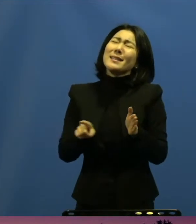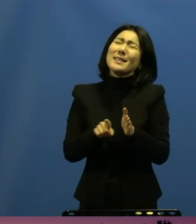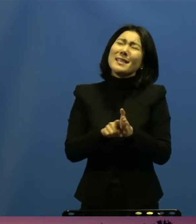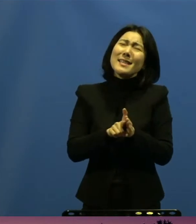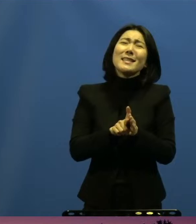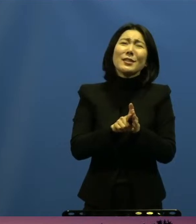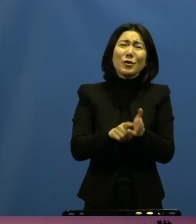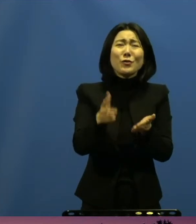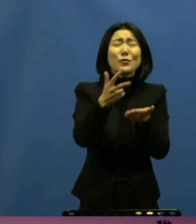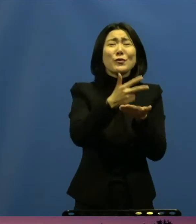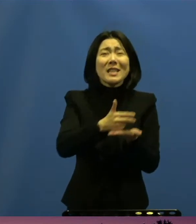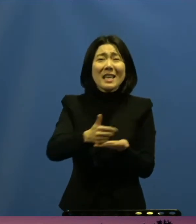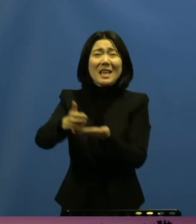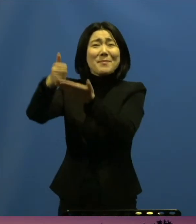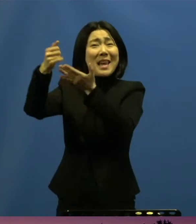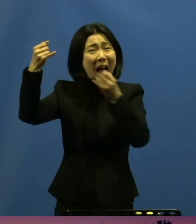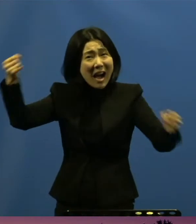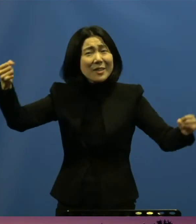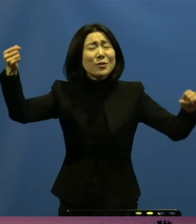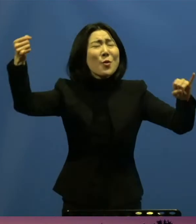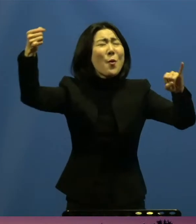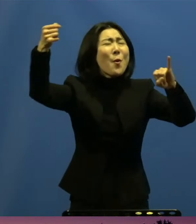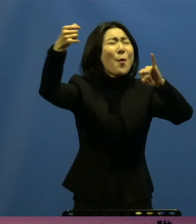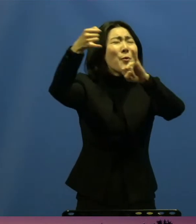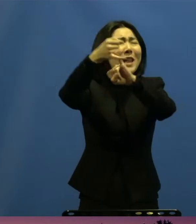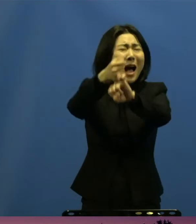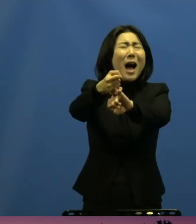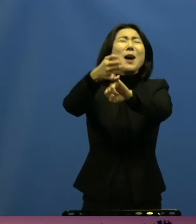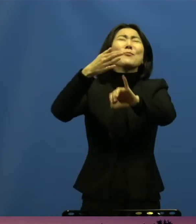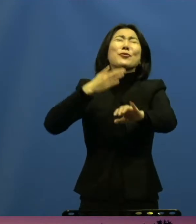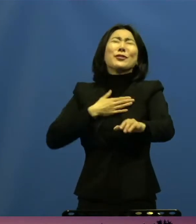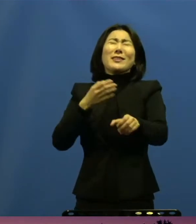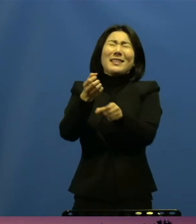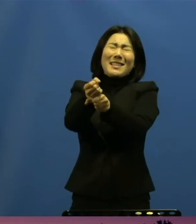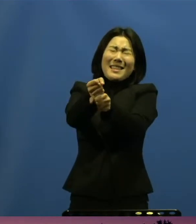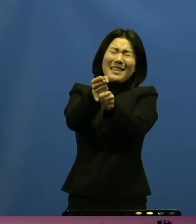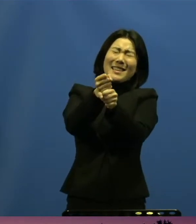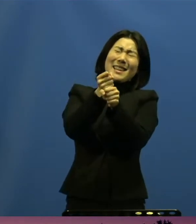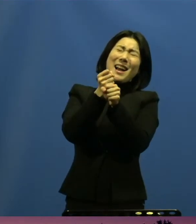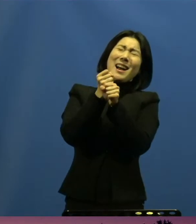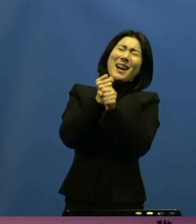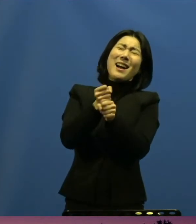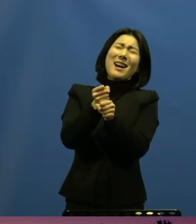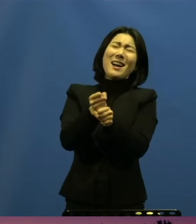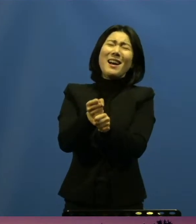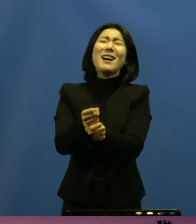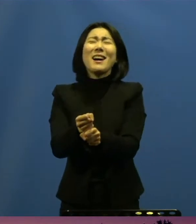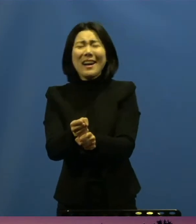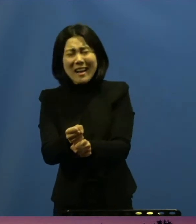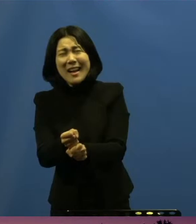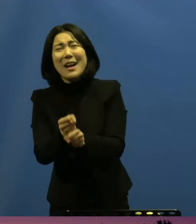신실하신 주님 약속 나 붙들리라.